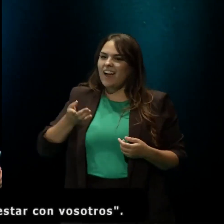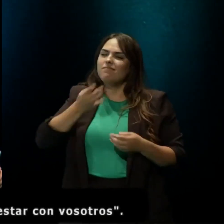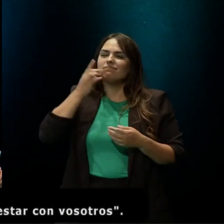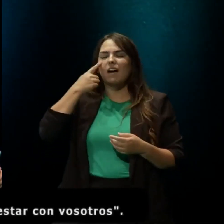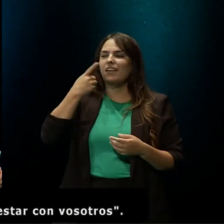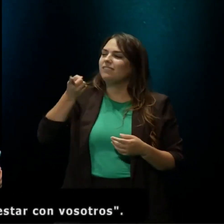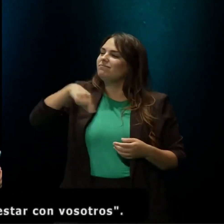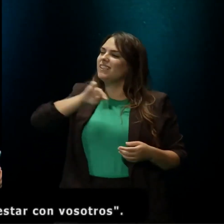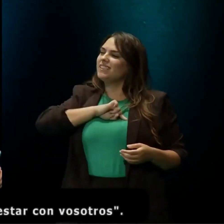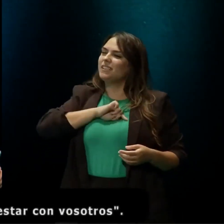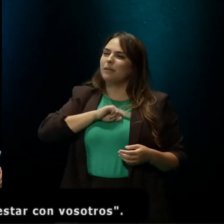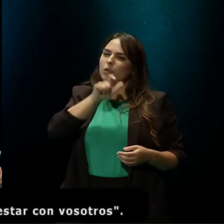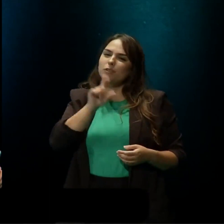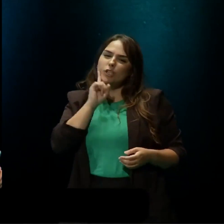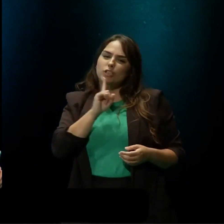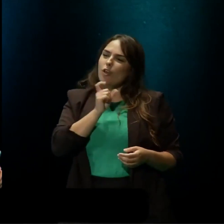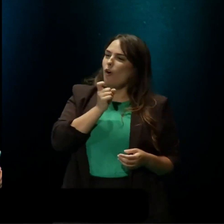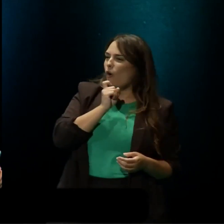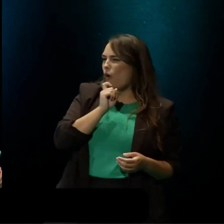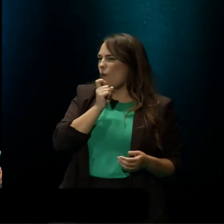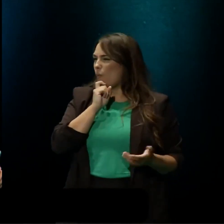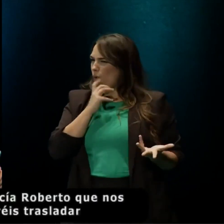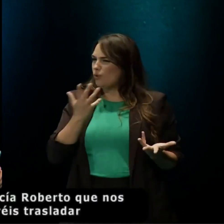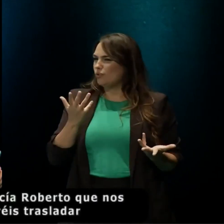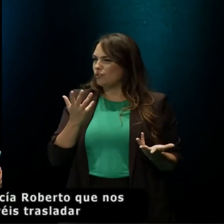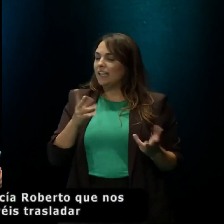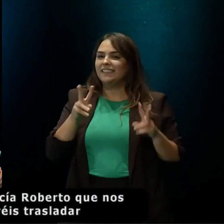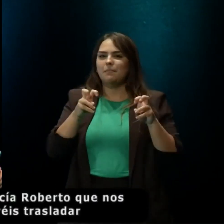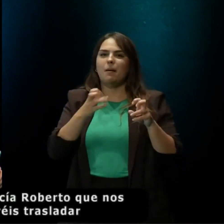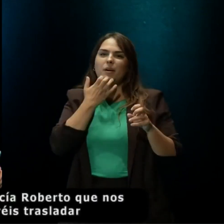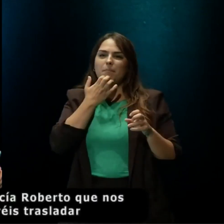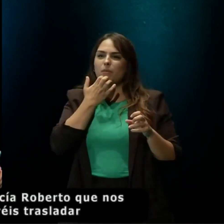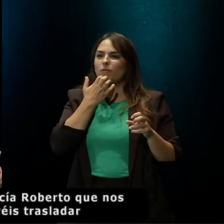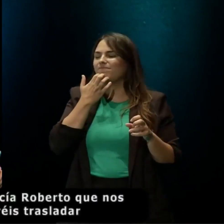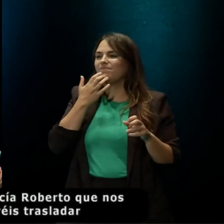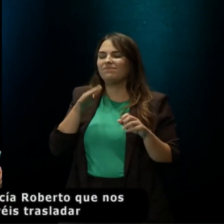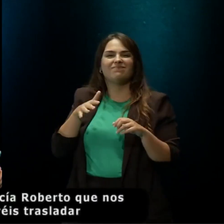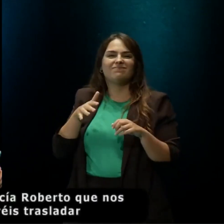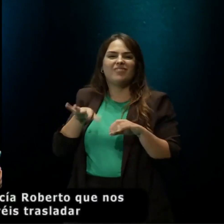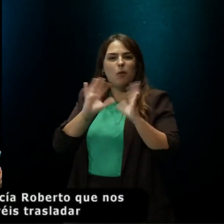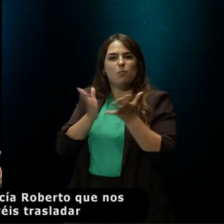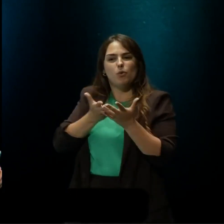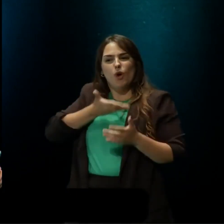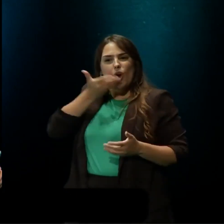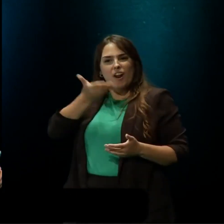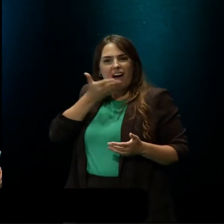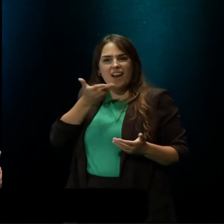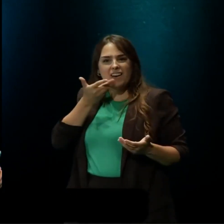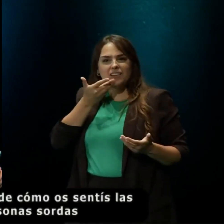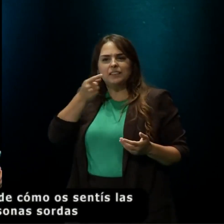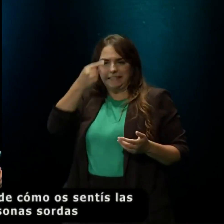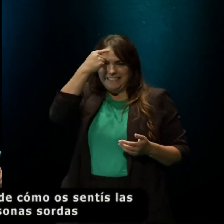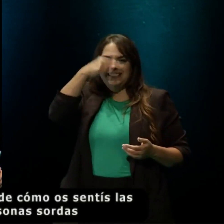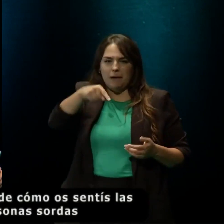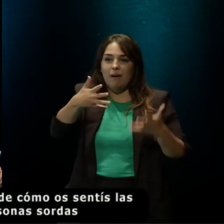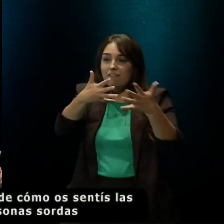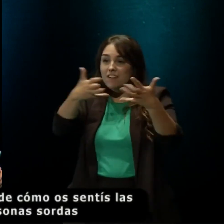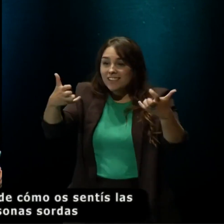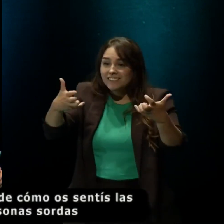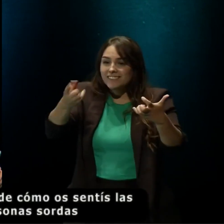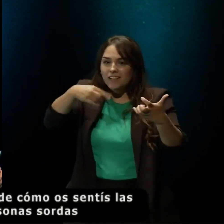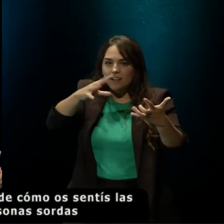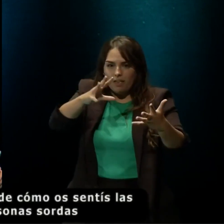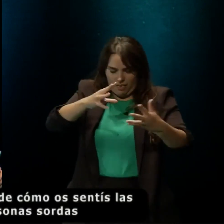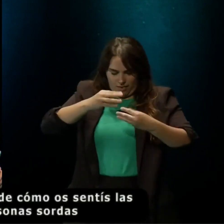las personas sordas en el mundo de los orales, pues que sepáis que ese mensaje ha llegado y que para nosotros